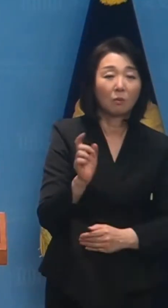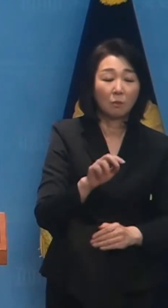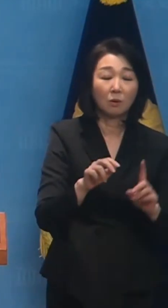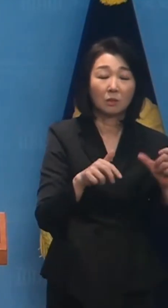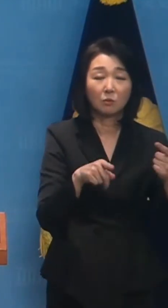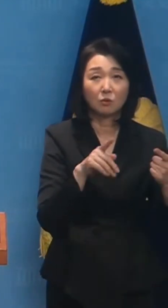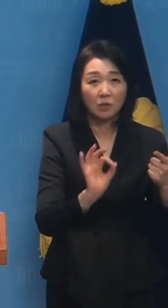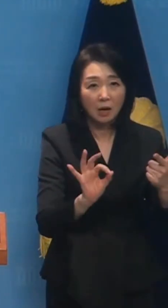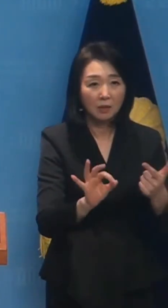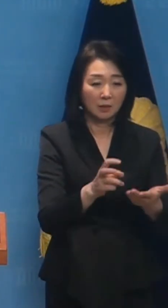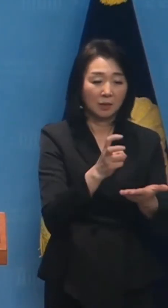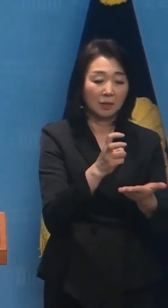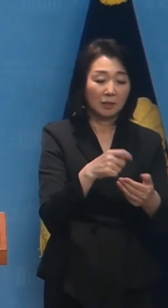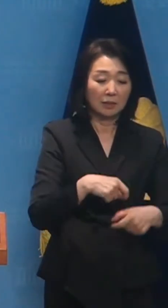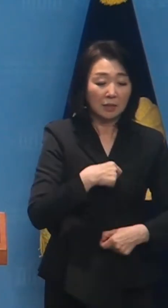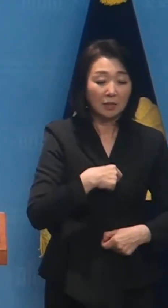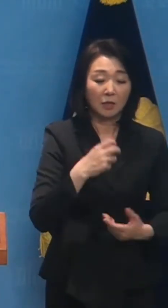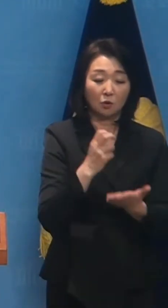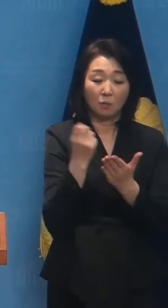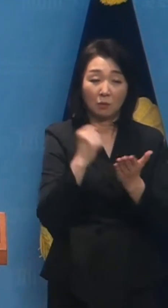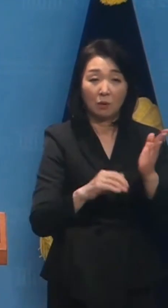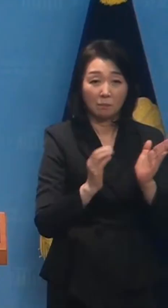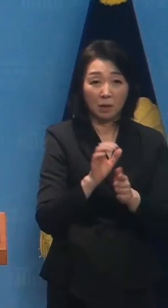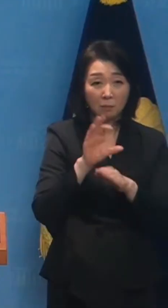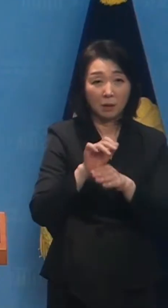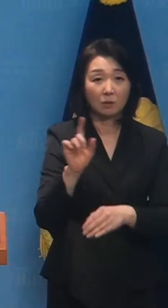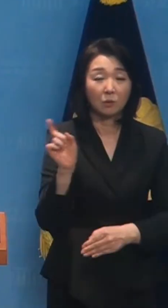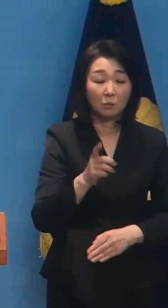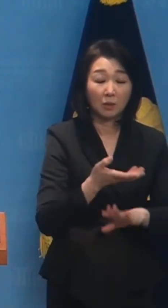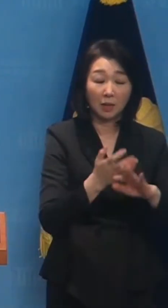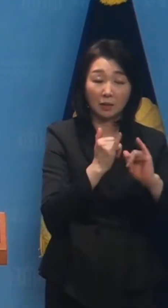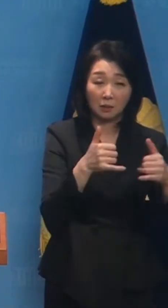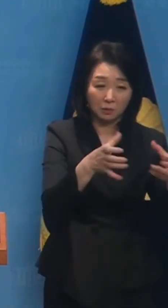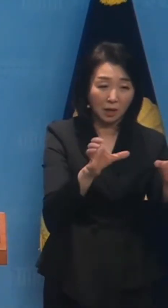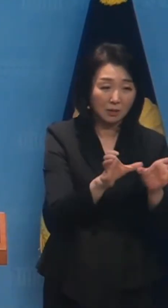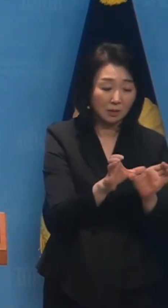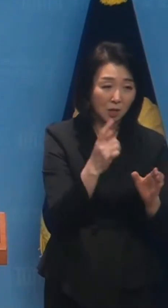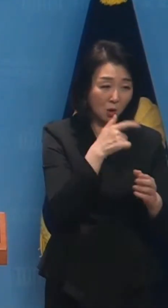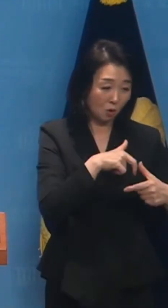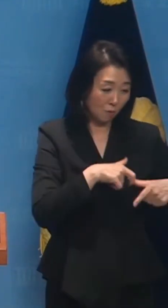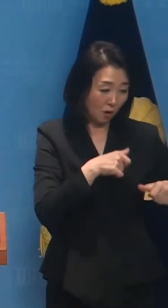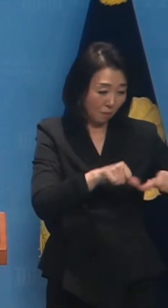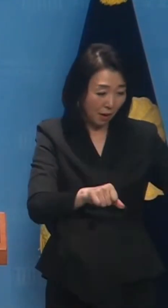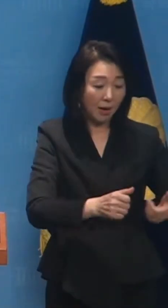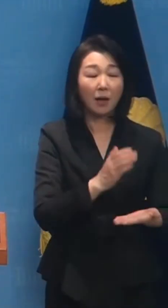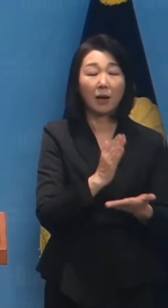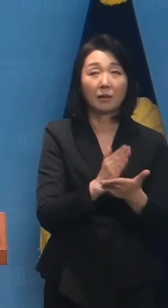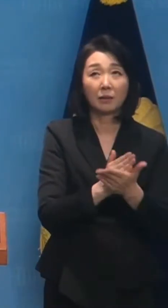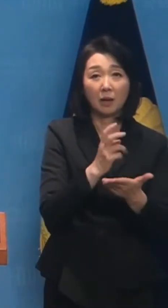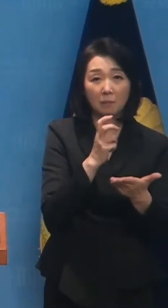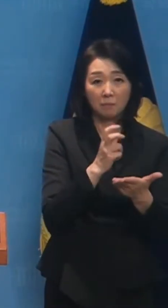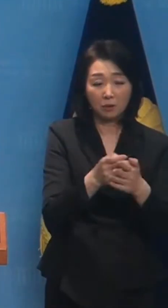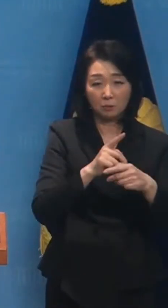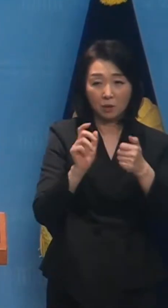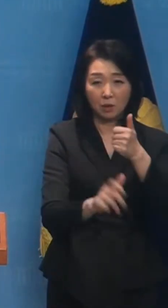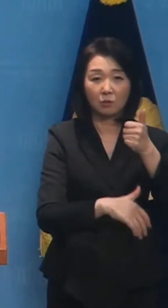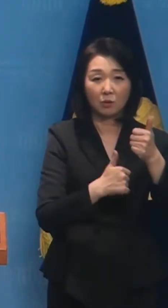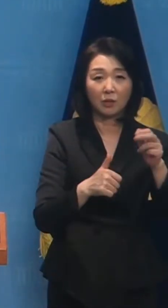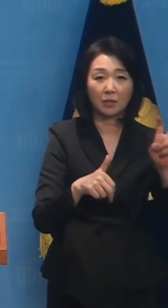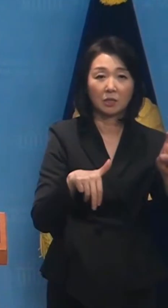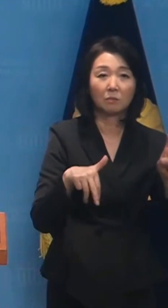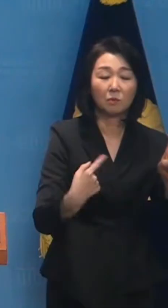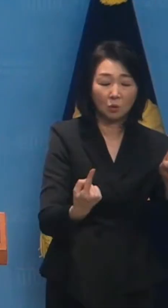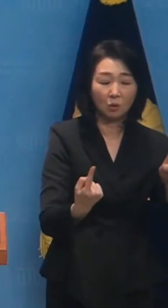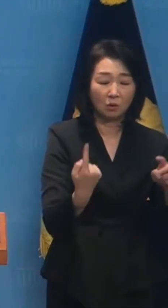의견의 구별을 위반한 것과 동시에 방송은 타인과 단체의 명예를 훼손하였음을 위반해서는 아니 된다는 방송심의 규정